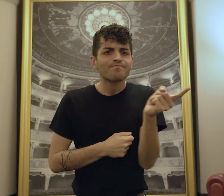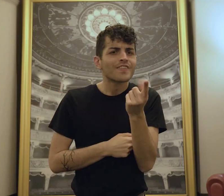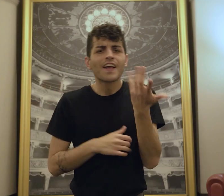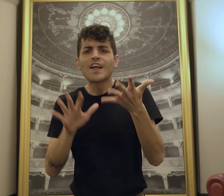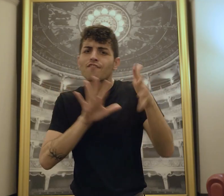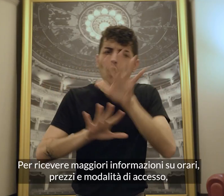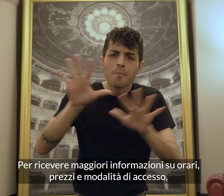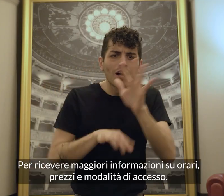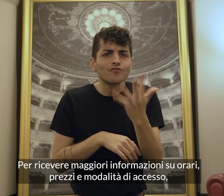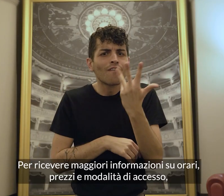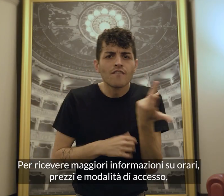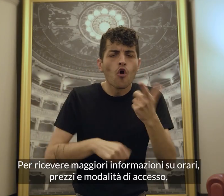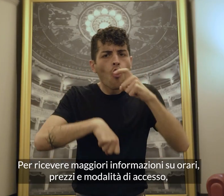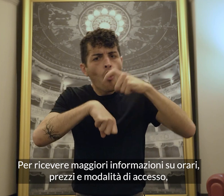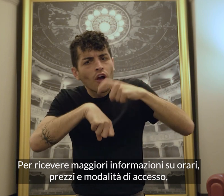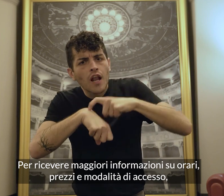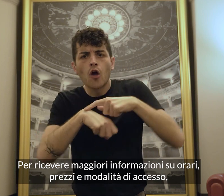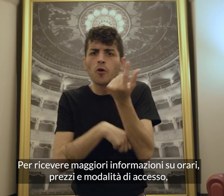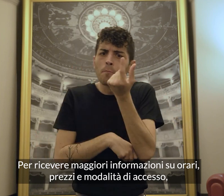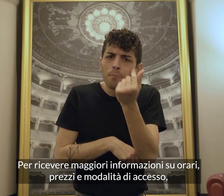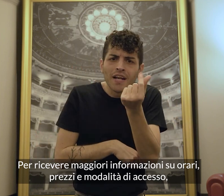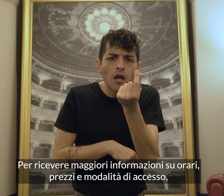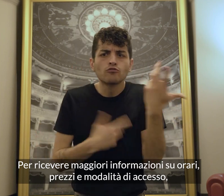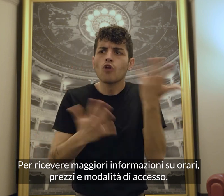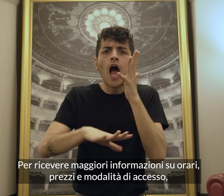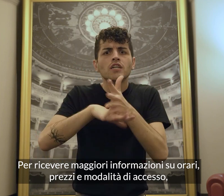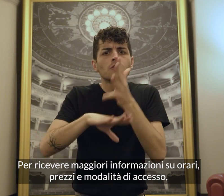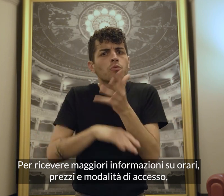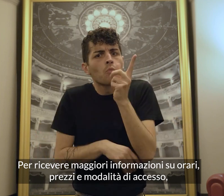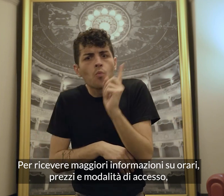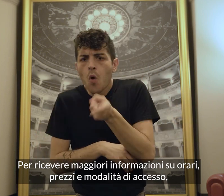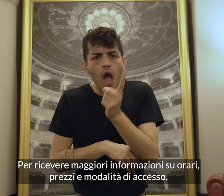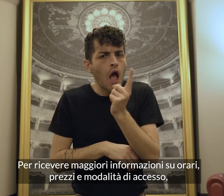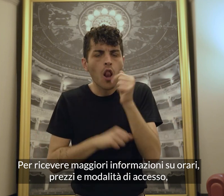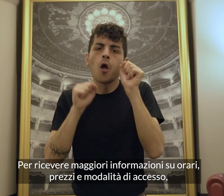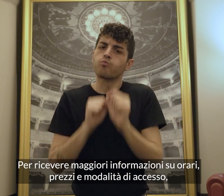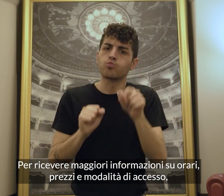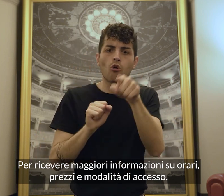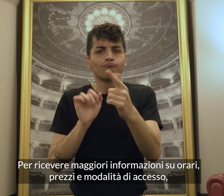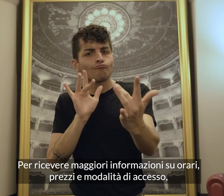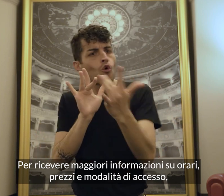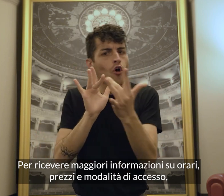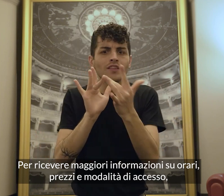Per ricevere maggiori informazioni su orari, prezzi e modalità di accesso